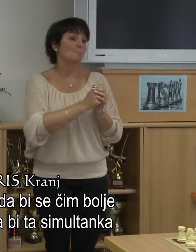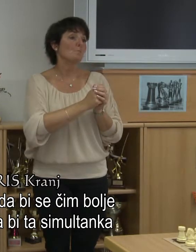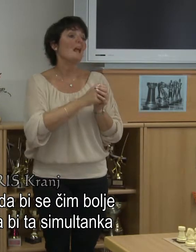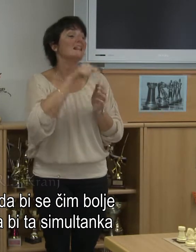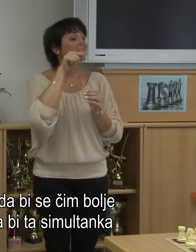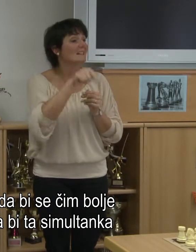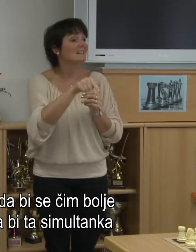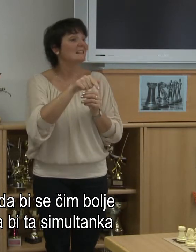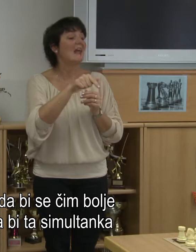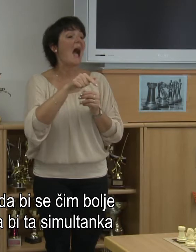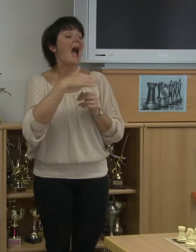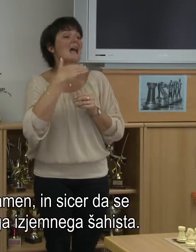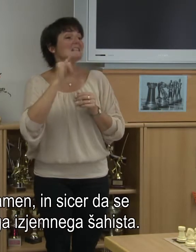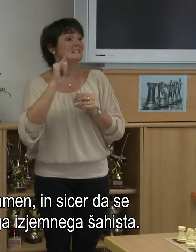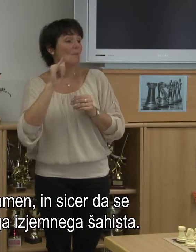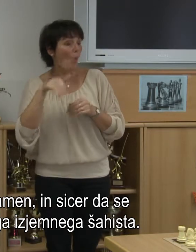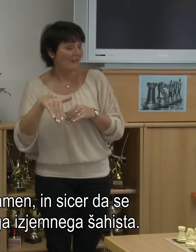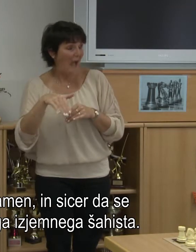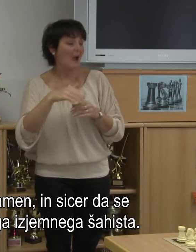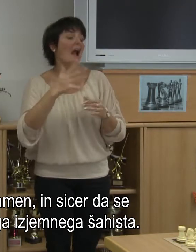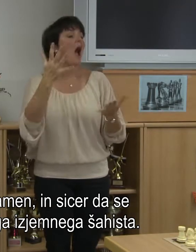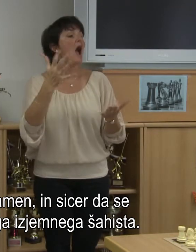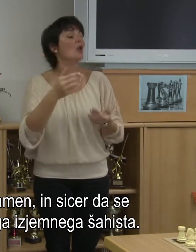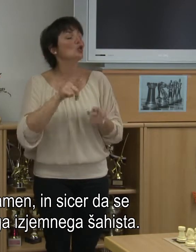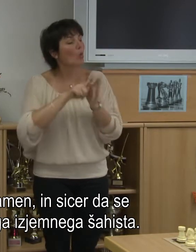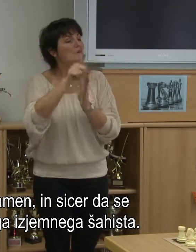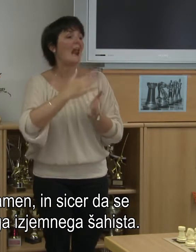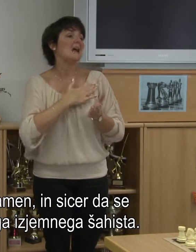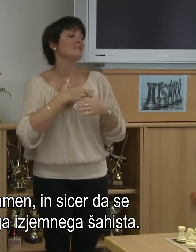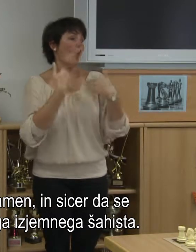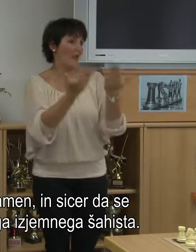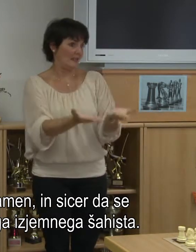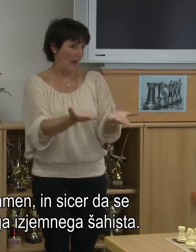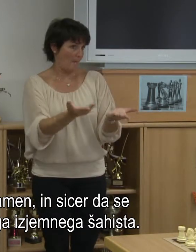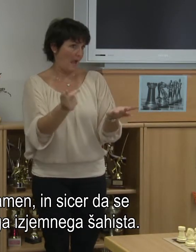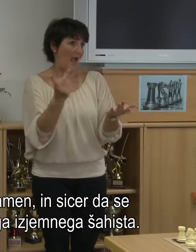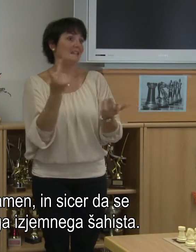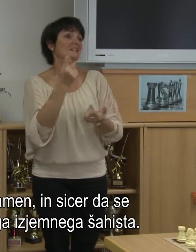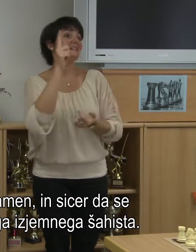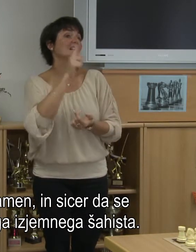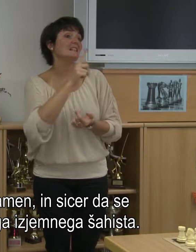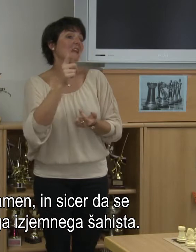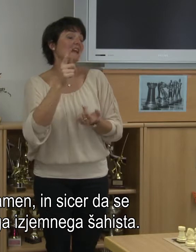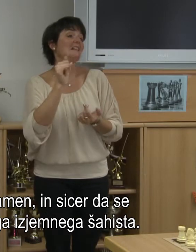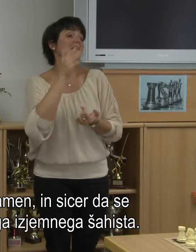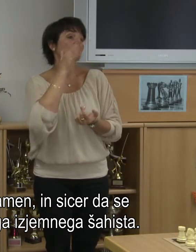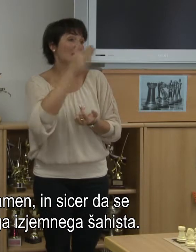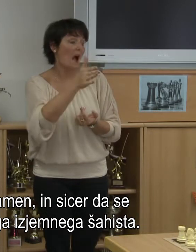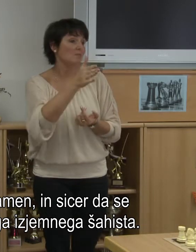ta simultanka pravzaprav dosegla svoj namen, in sicer, da se spomnimo